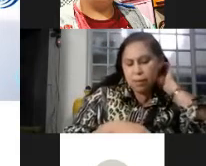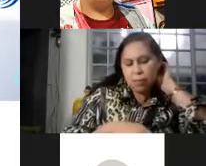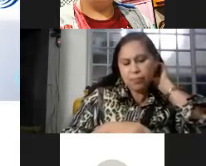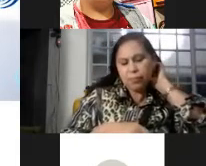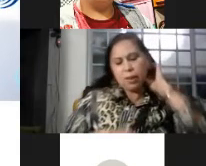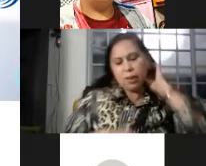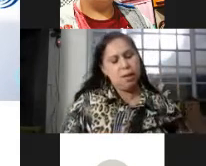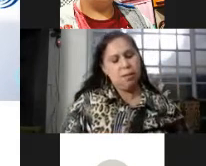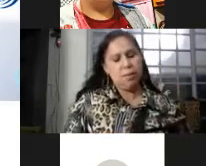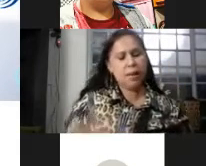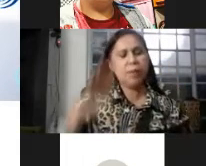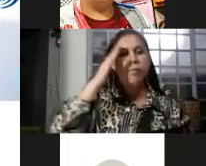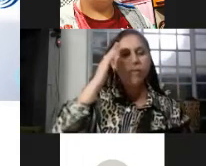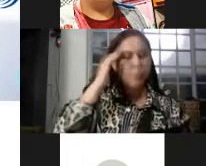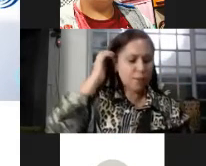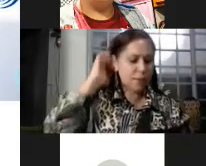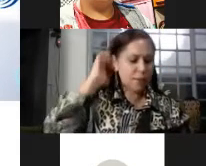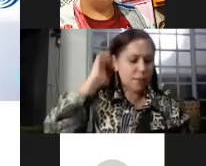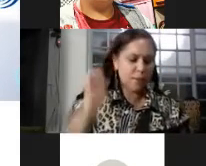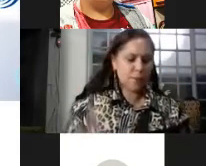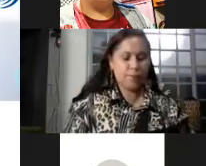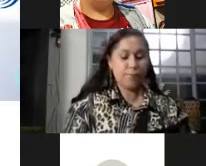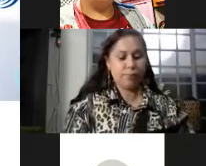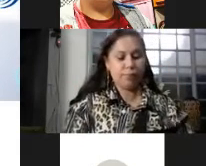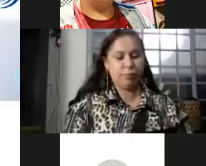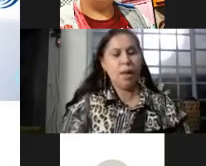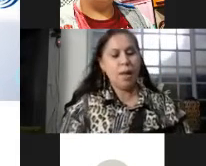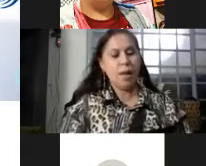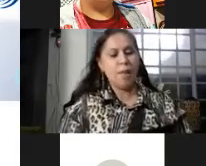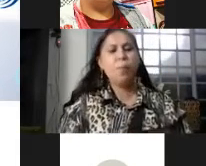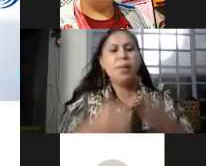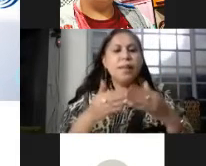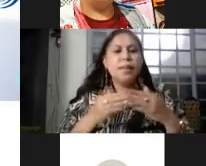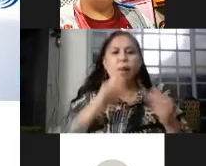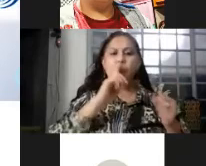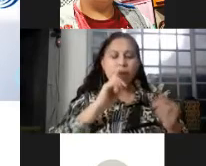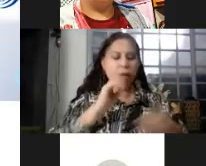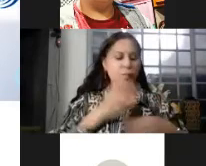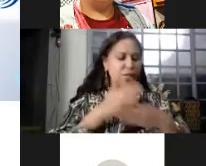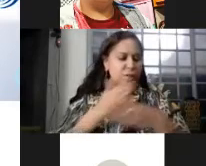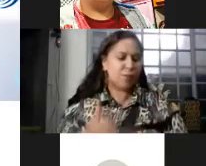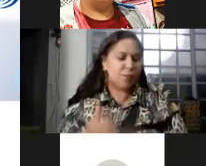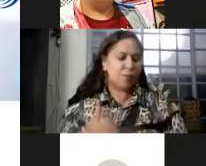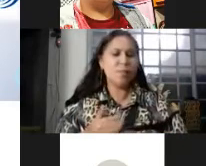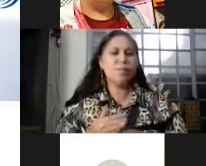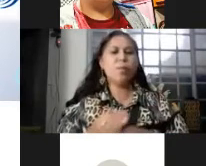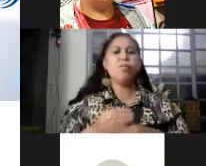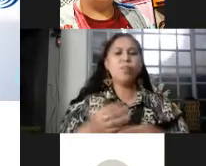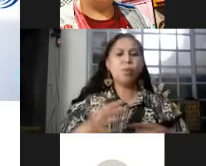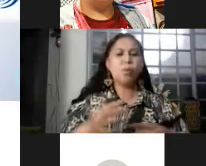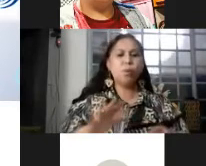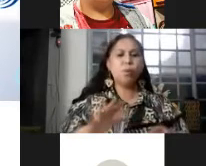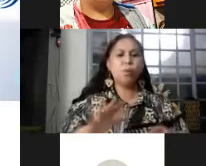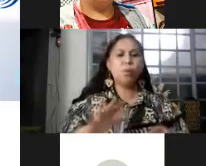bom? Para que o surdo entenda. Vou pedir a Daniel para passar o vídeo para vocês verem como